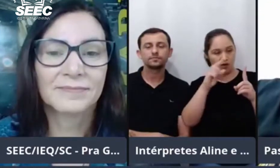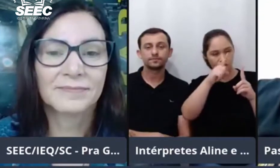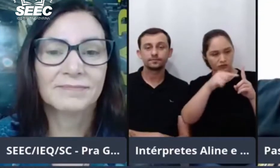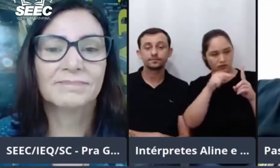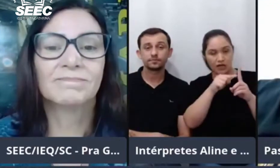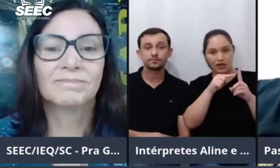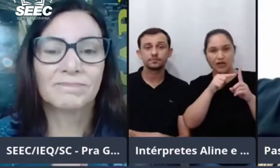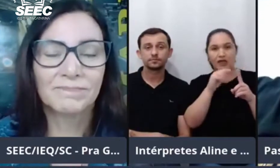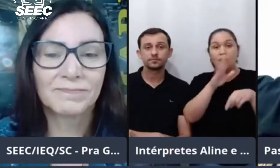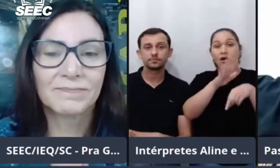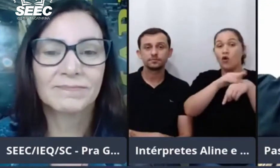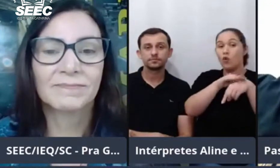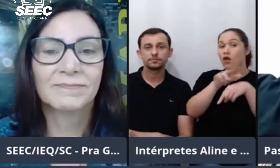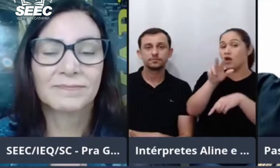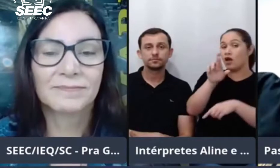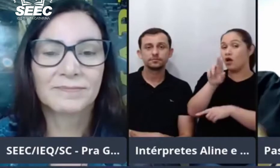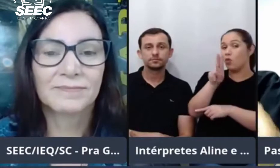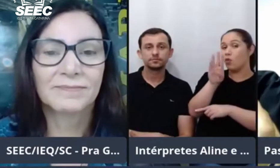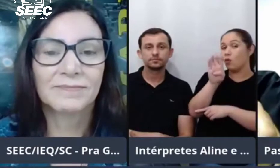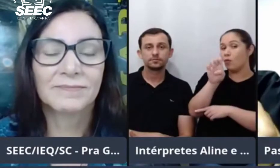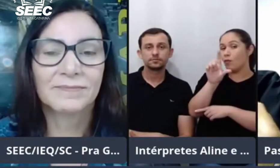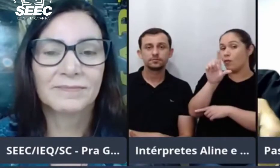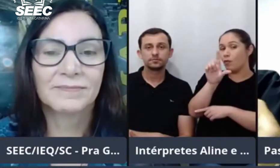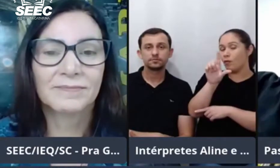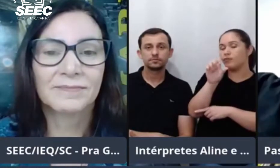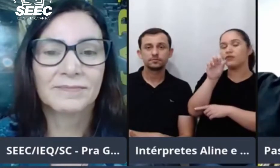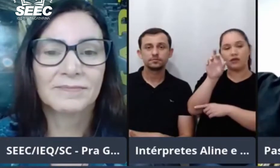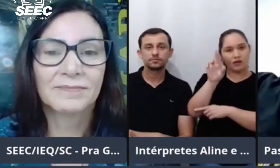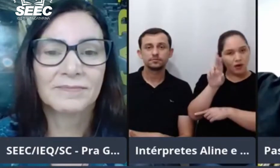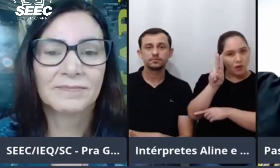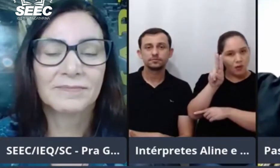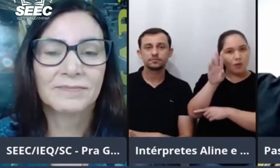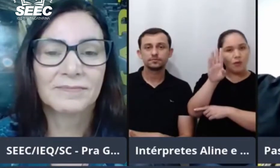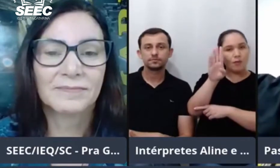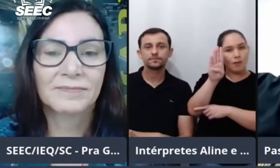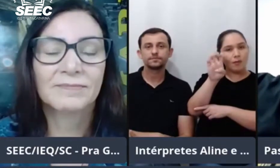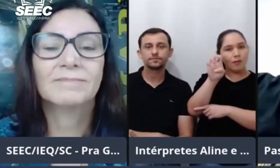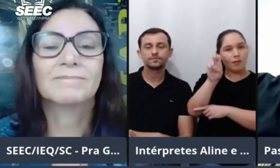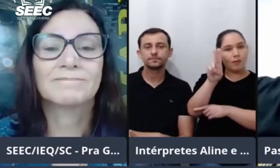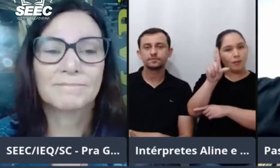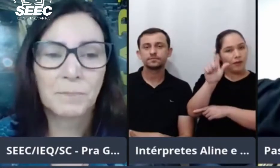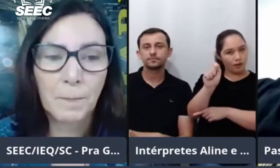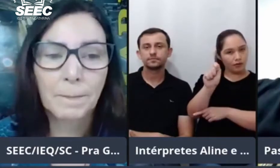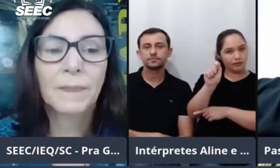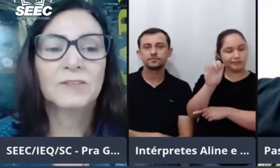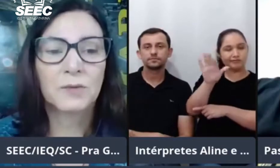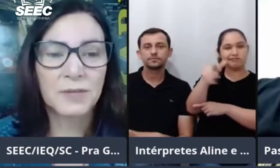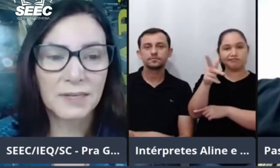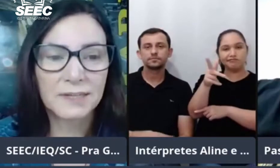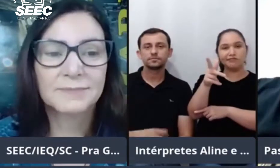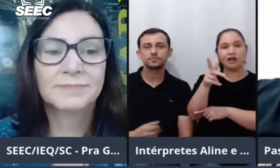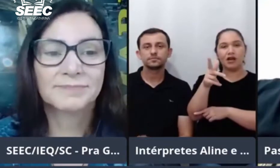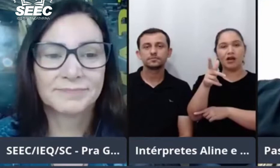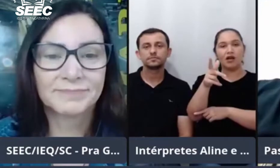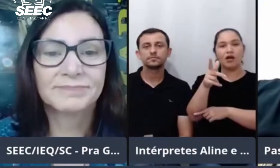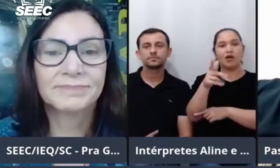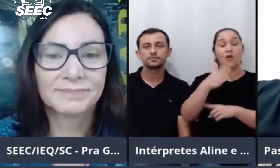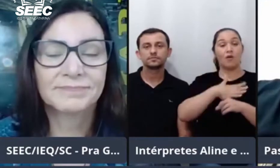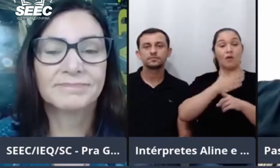né? Então, todas as comorbidades da rubéola recaíram sobre ele. Ele é um milagre de